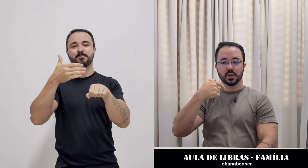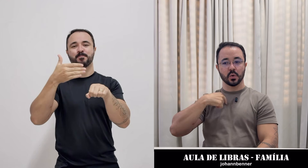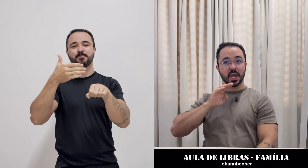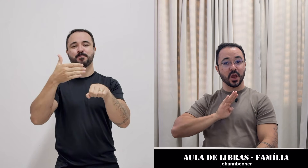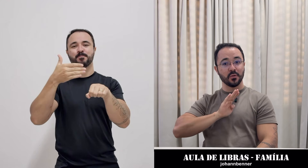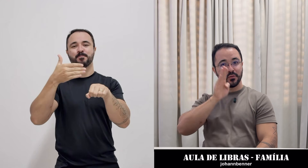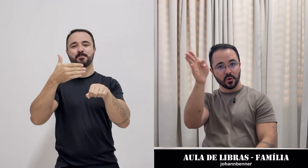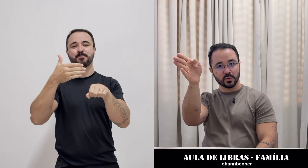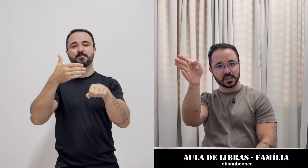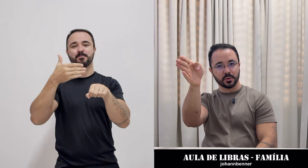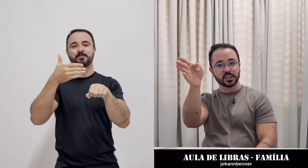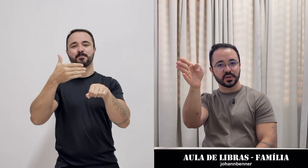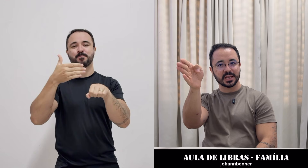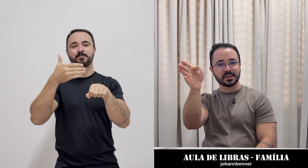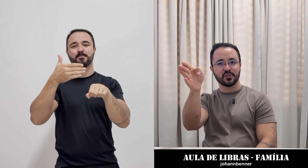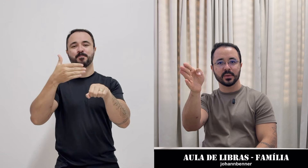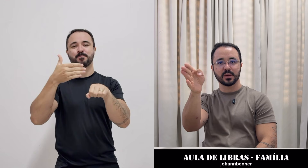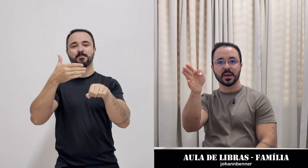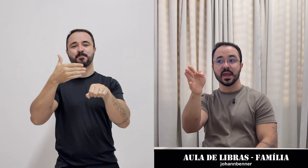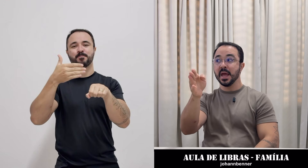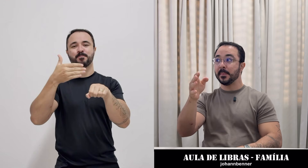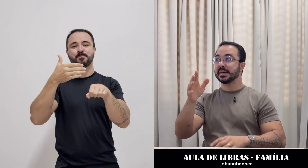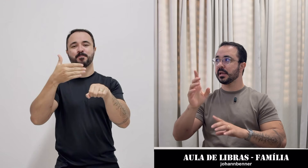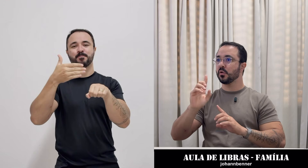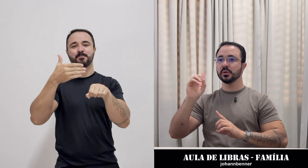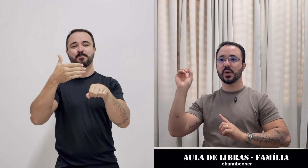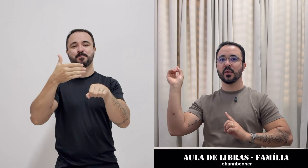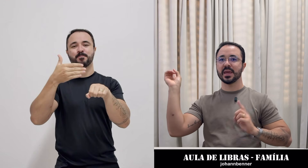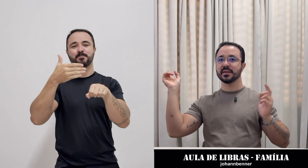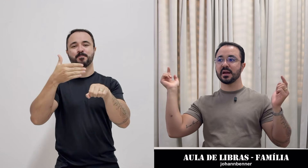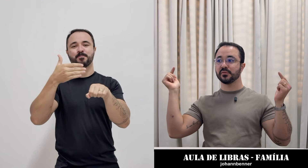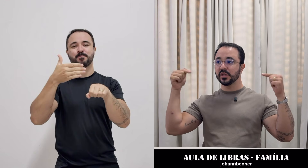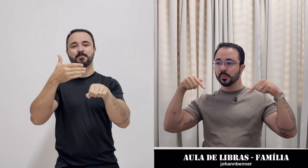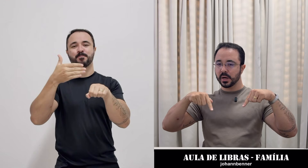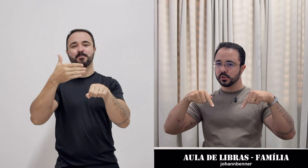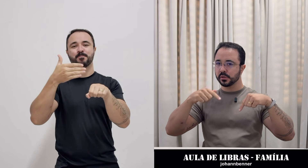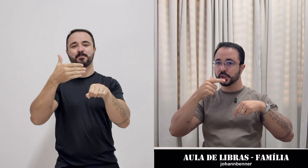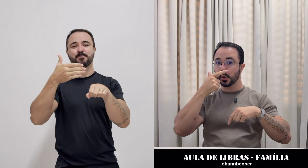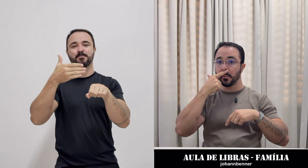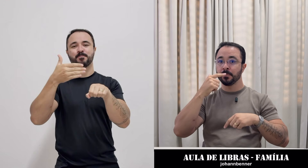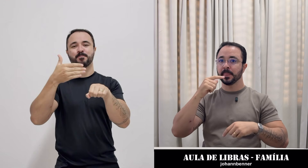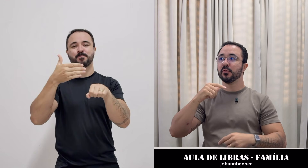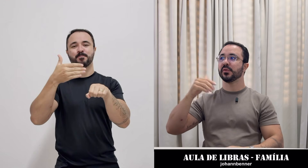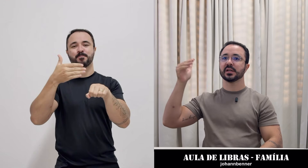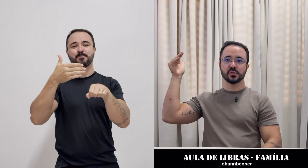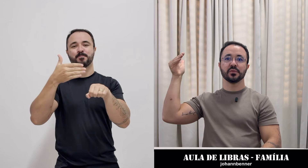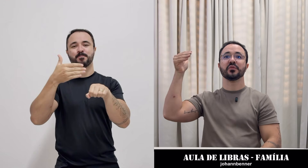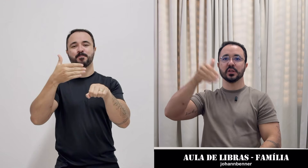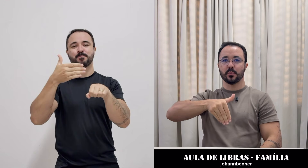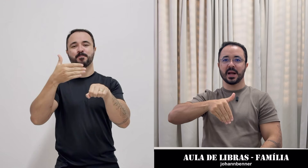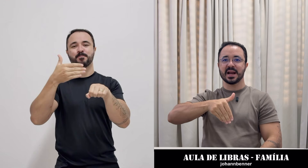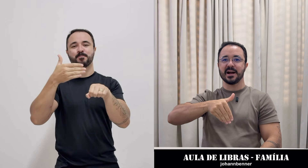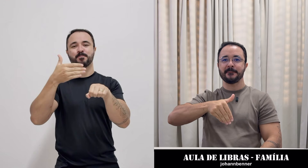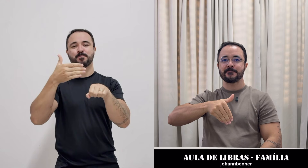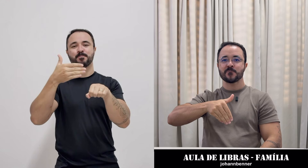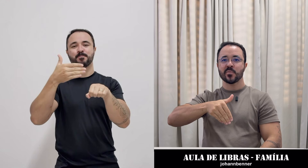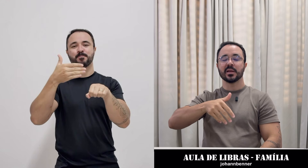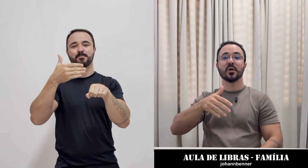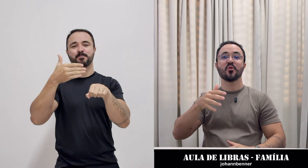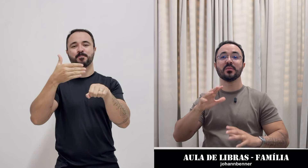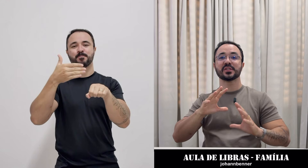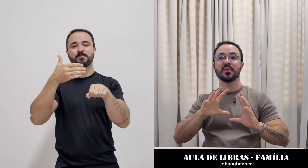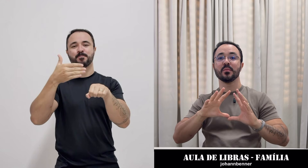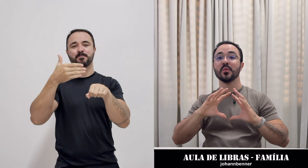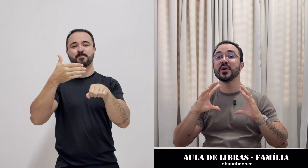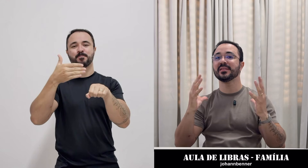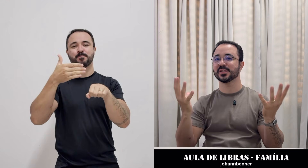fui, ou então eu vou. Você pode ver dessa forma também. Mas aí, quando é alguém que está vindo para onde eu estou, eu faço vindo para cá.